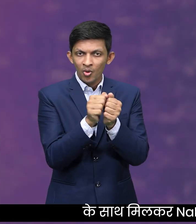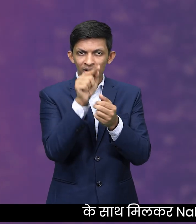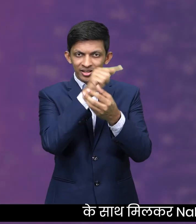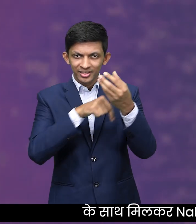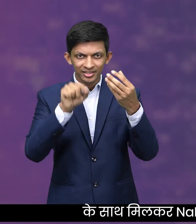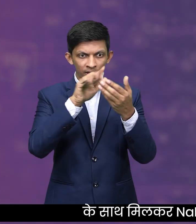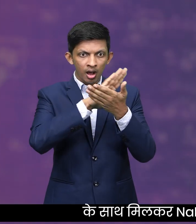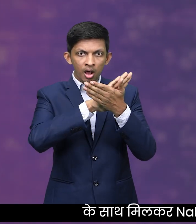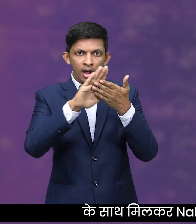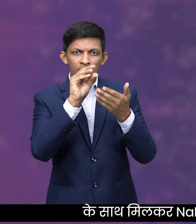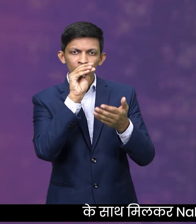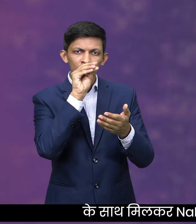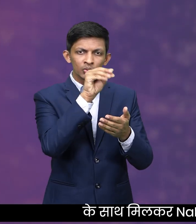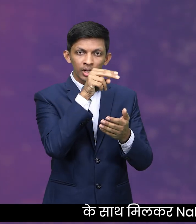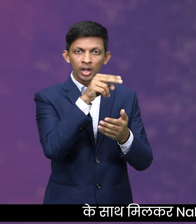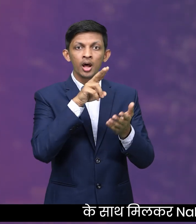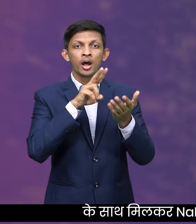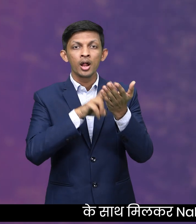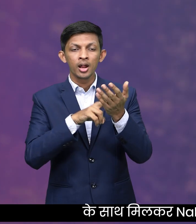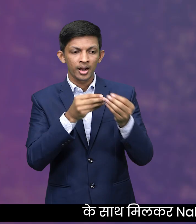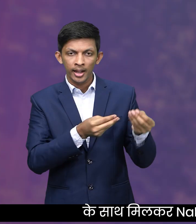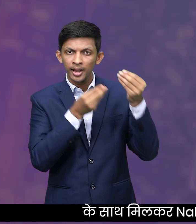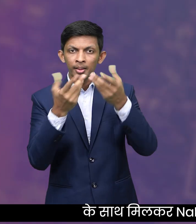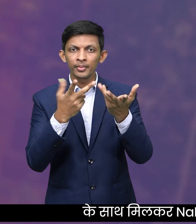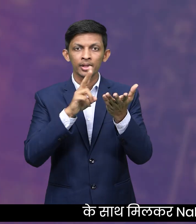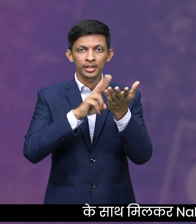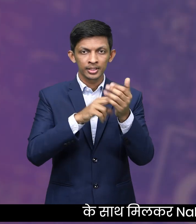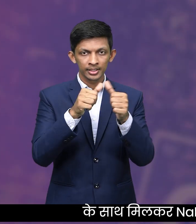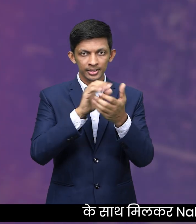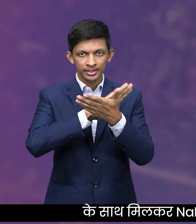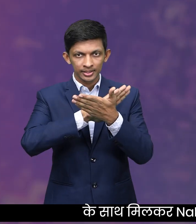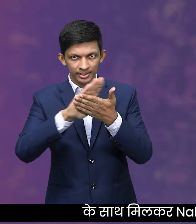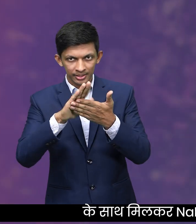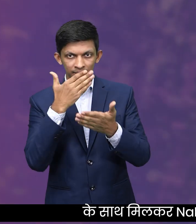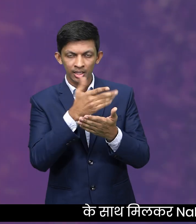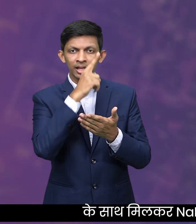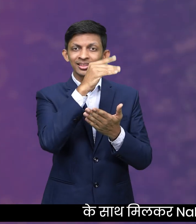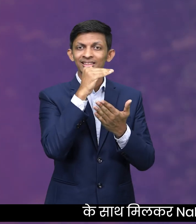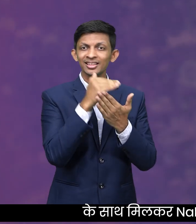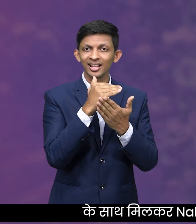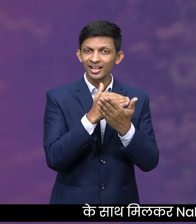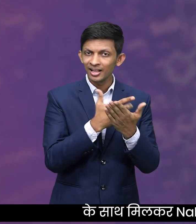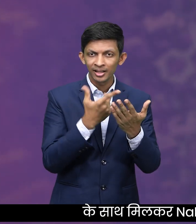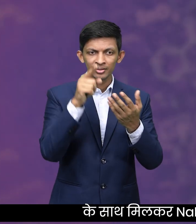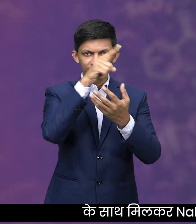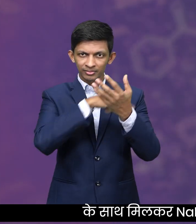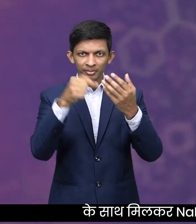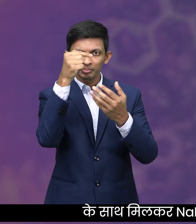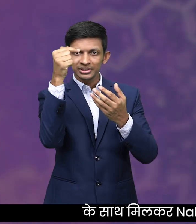साथ मिलकर NaH देता है, इसलिए Na की संयोजकता 1 है।